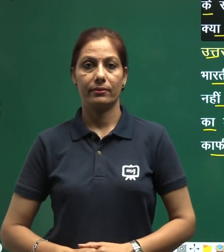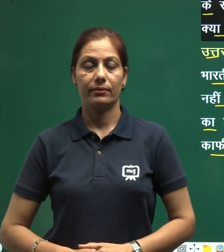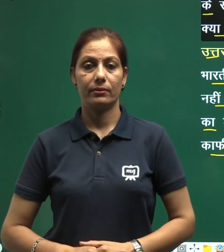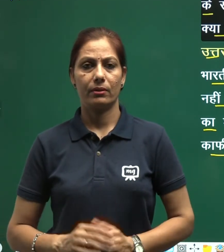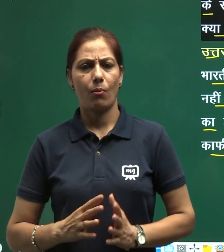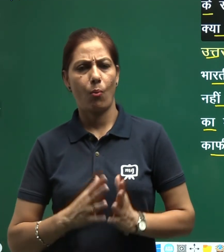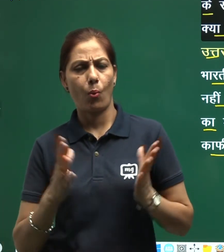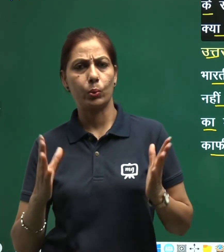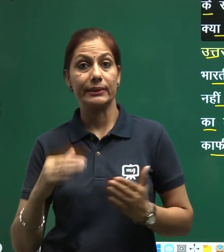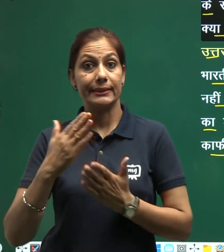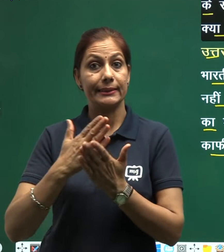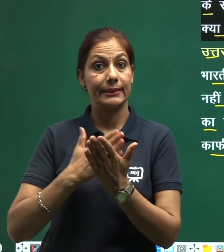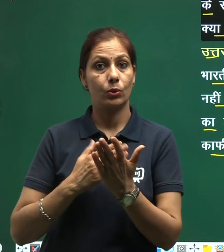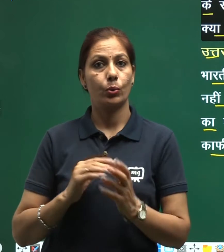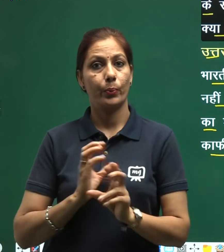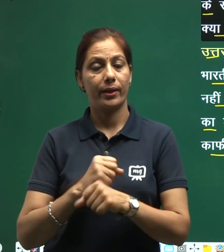कई आयोग बनाए,